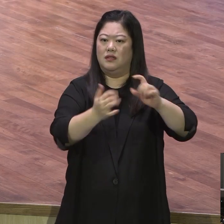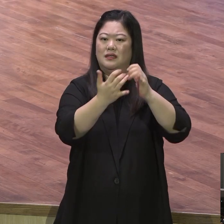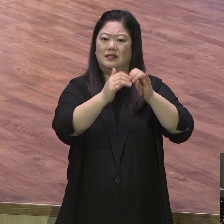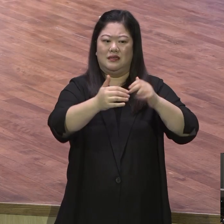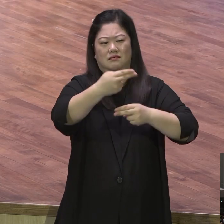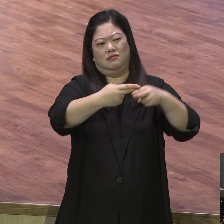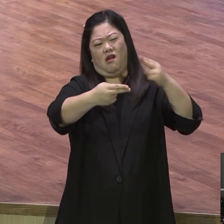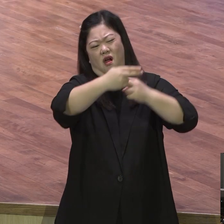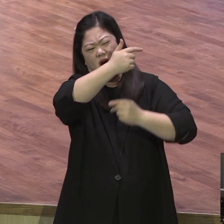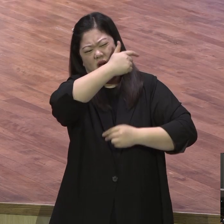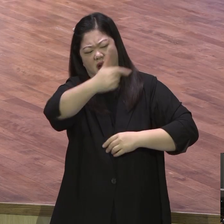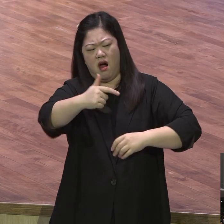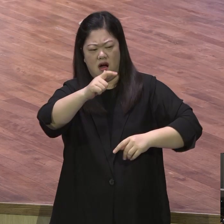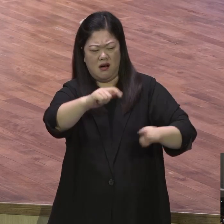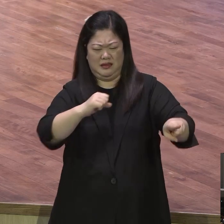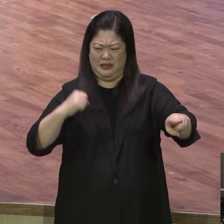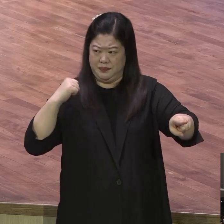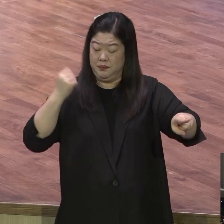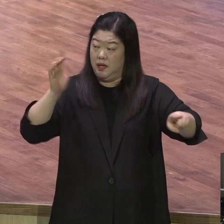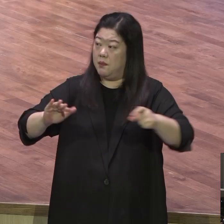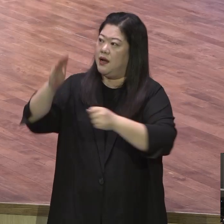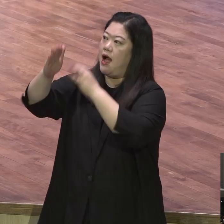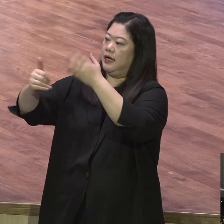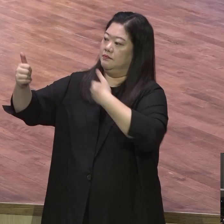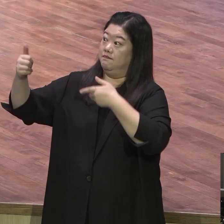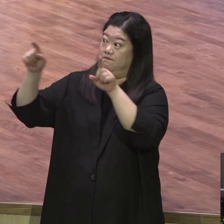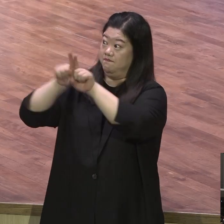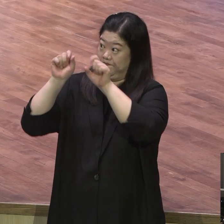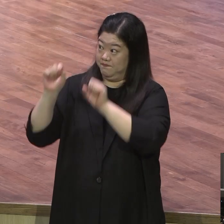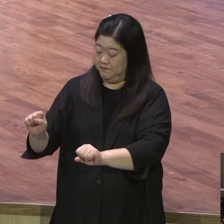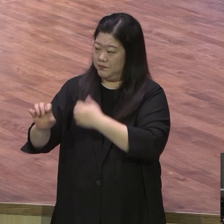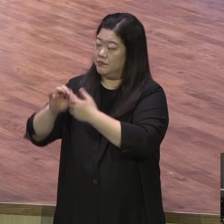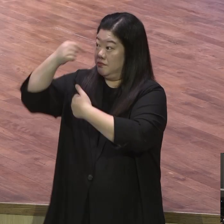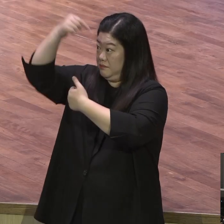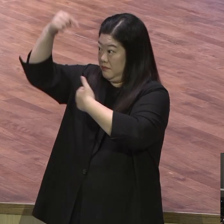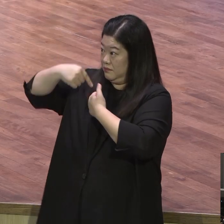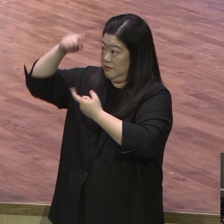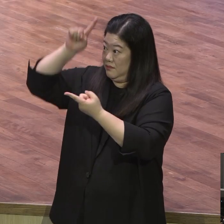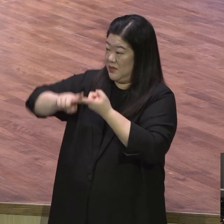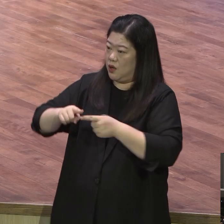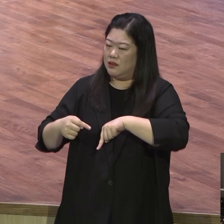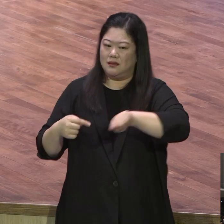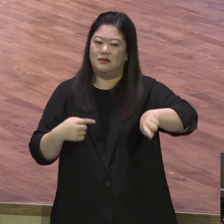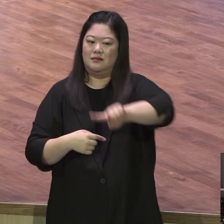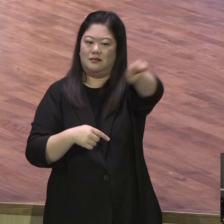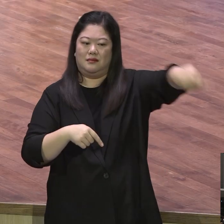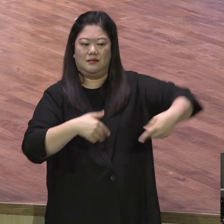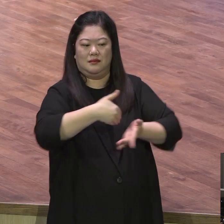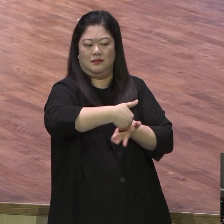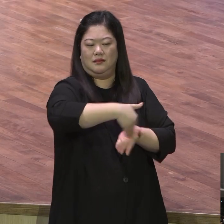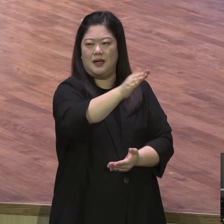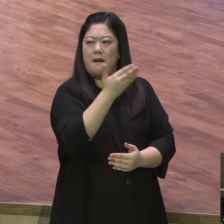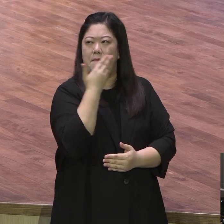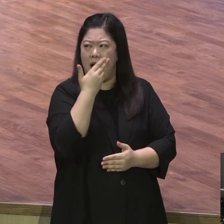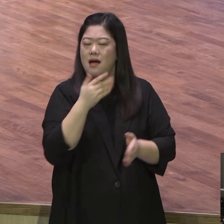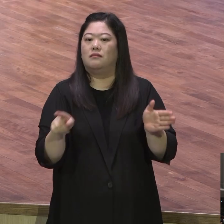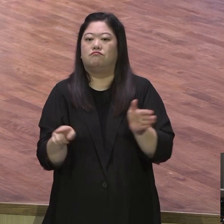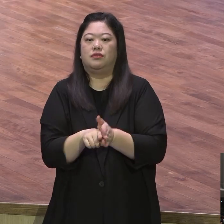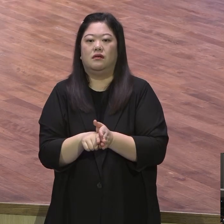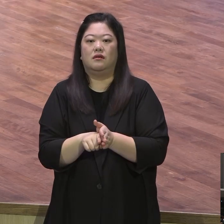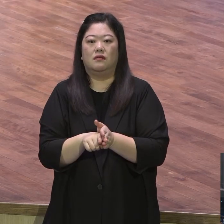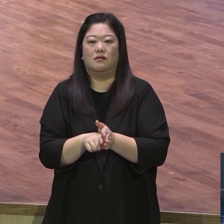견고할지라도 요하께서 나와 함께 하시면 내가 요하께서 말씀하신 대로 그들을 쫓아 내리다 이 고백 후에